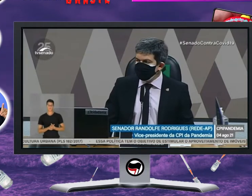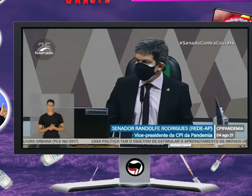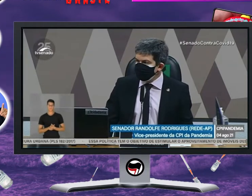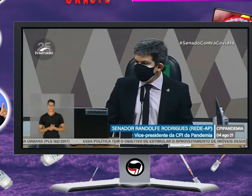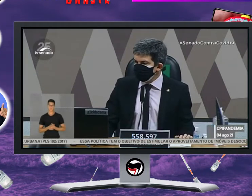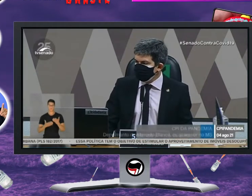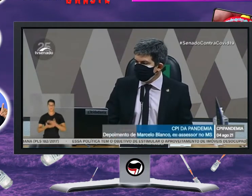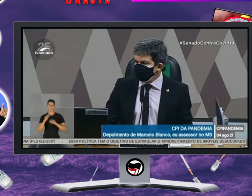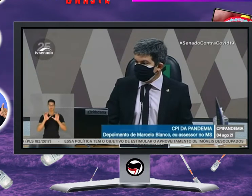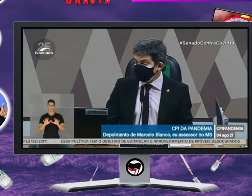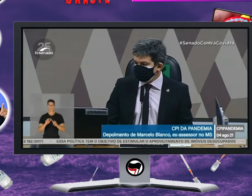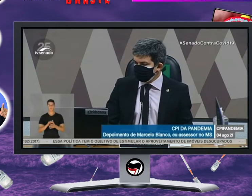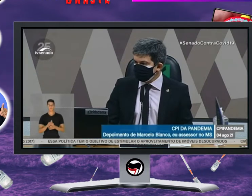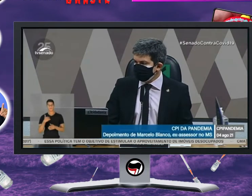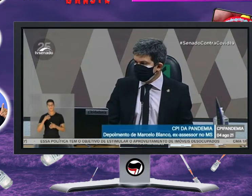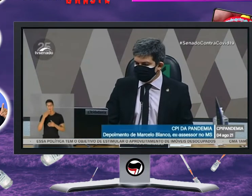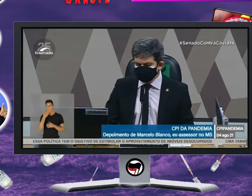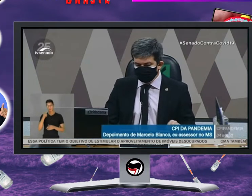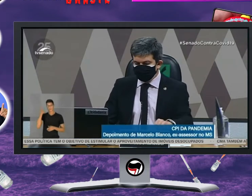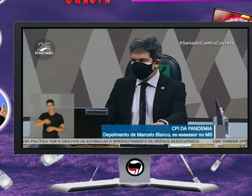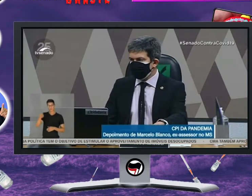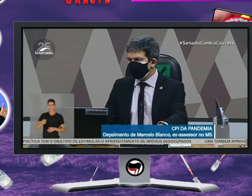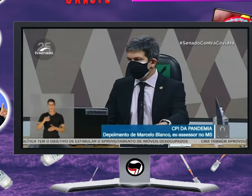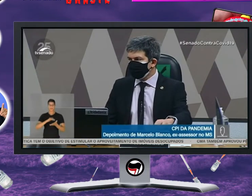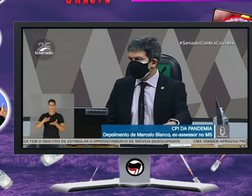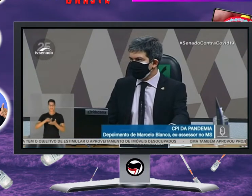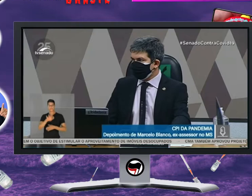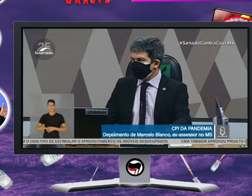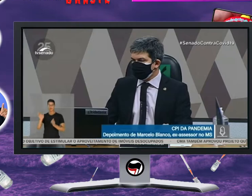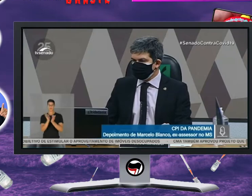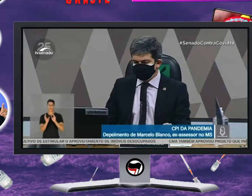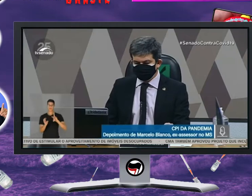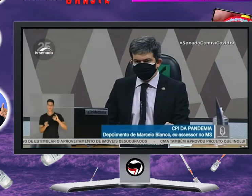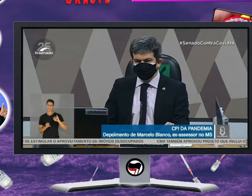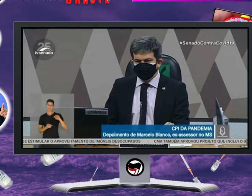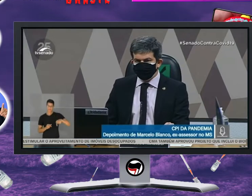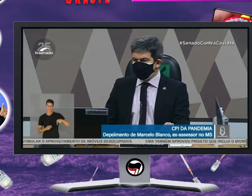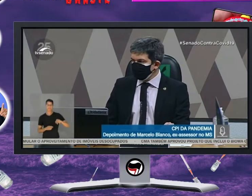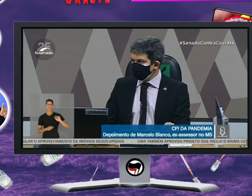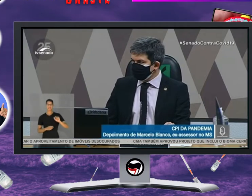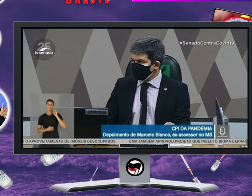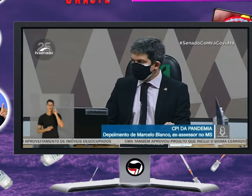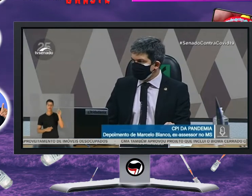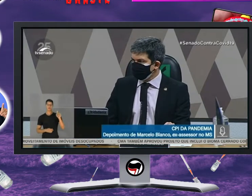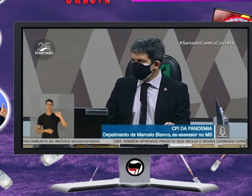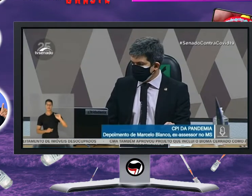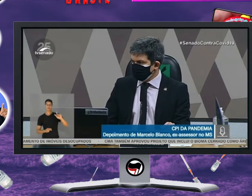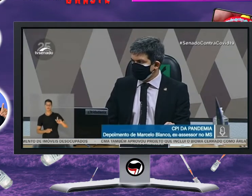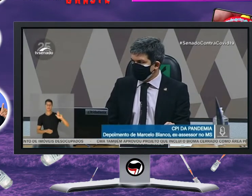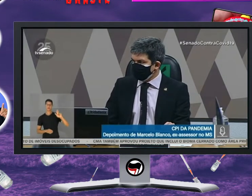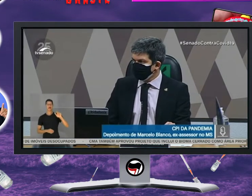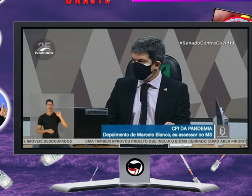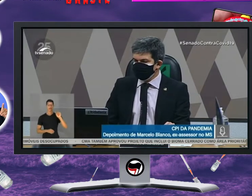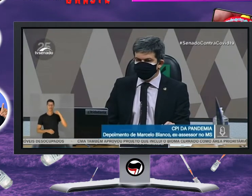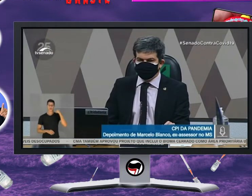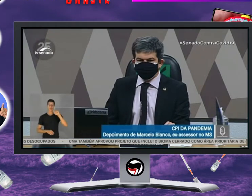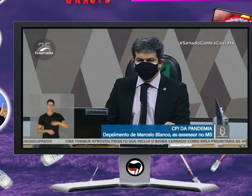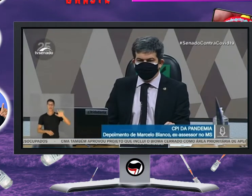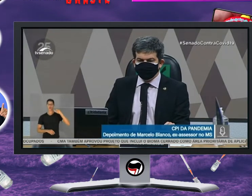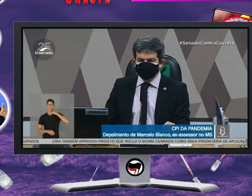Diante disso, é requisito e determino a secretaria dessa comissão parlamentar de inquérito que comunique à advocacia do Senado para, de imediato,